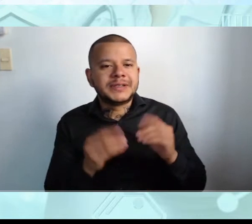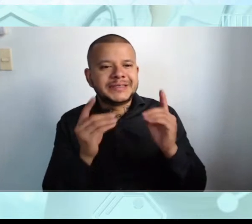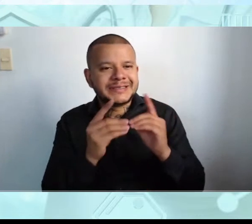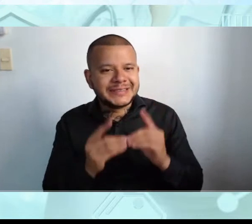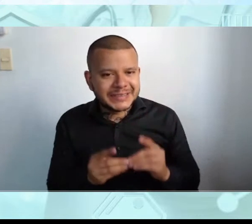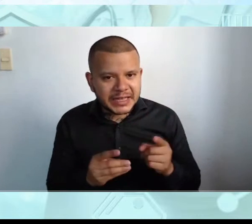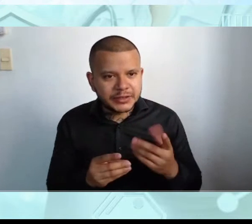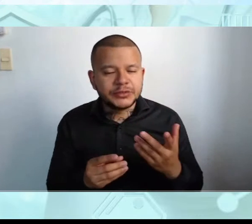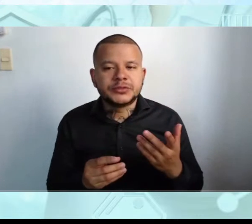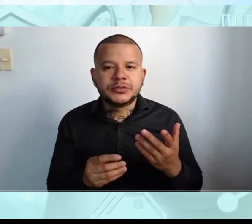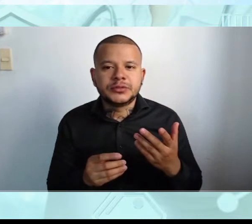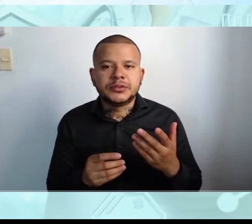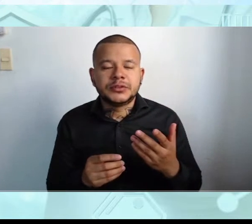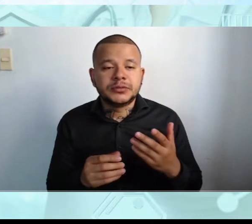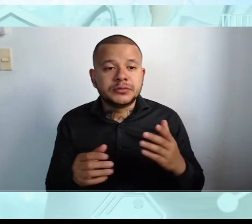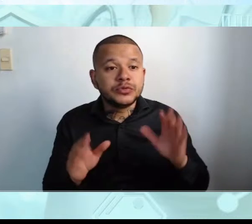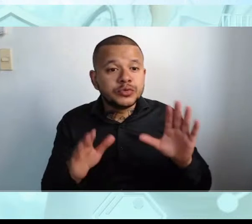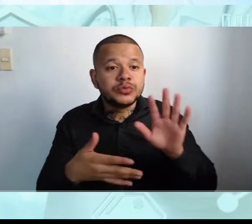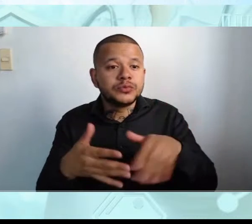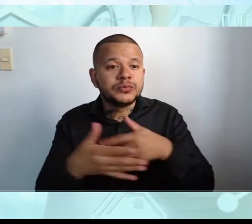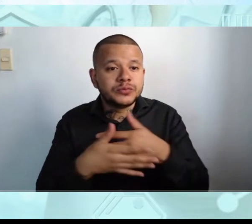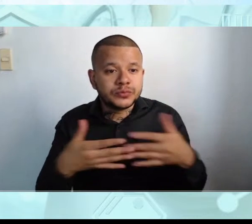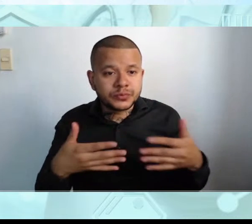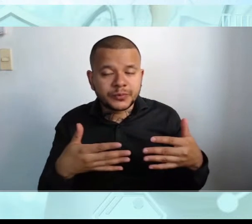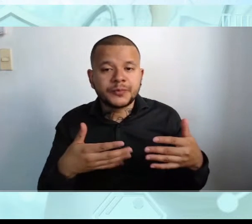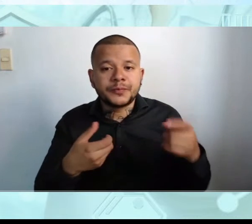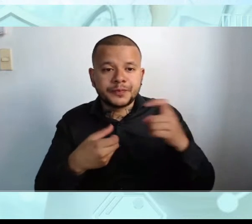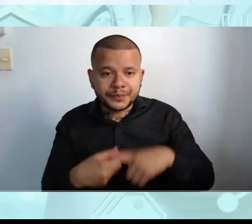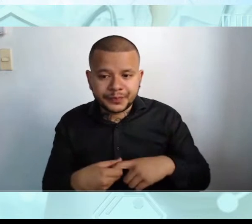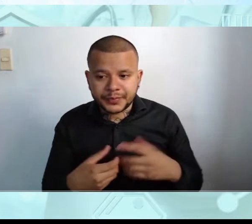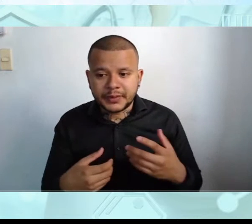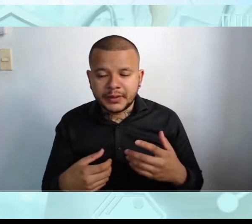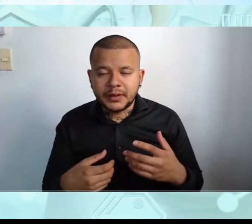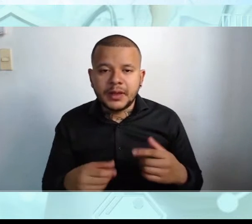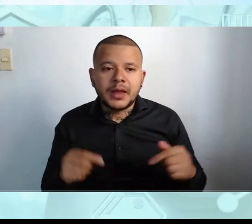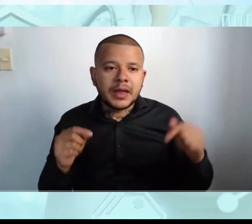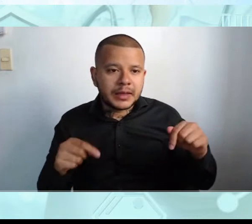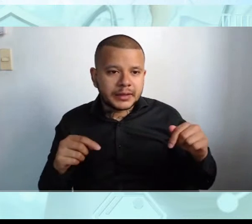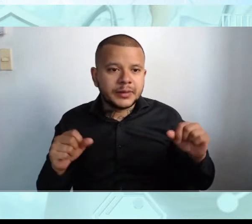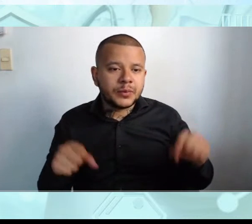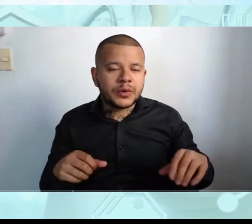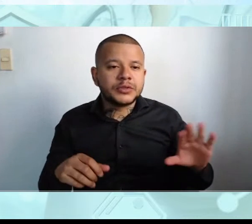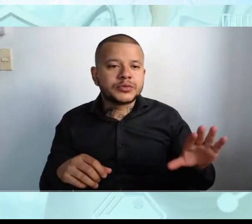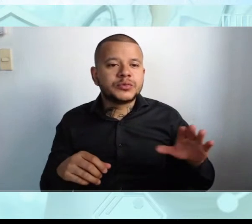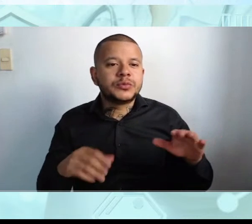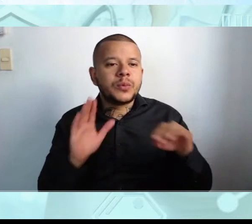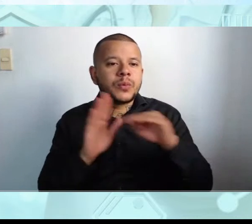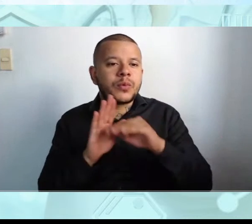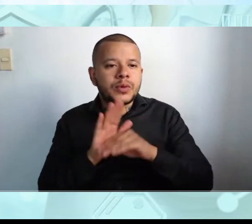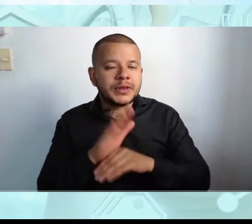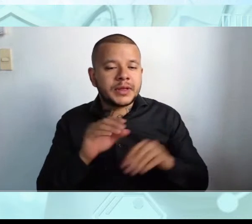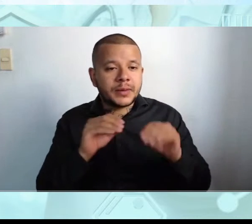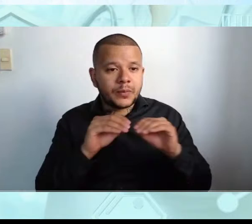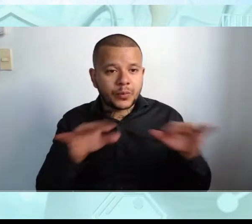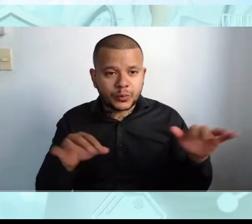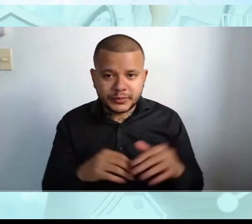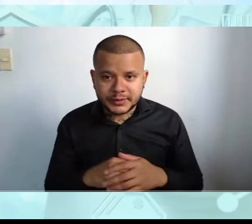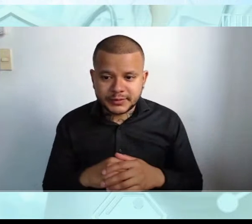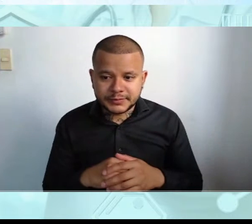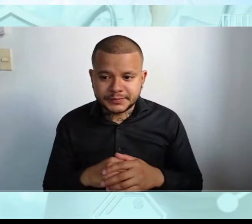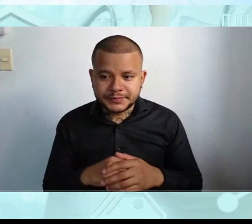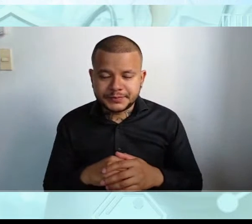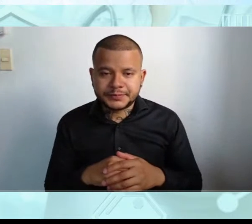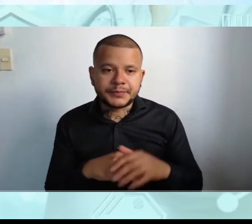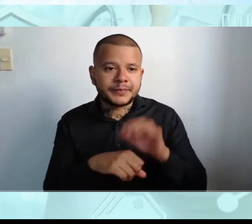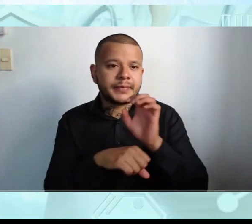que se obtienen bajo la valoración y el registro hacen que podamos generar en el país política pública. Y en las entidades